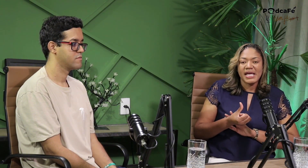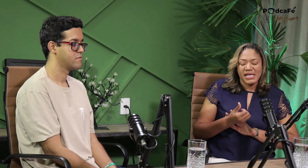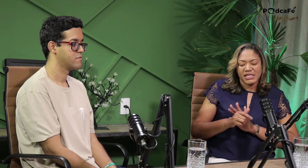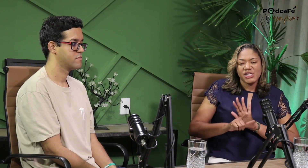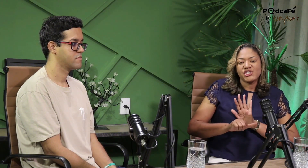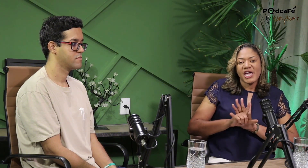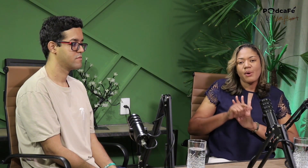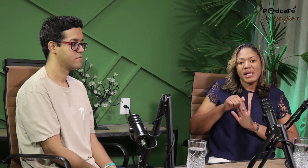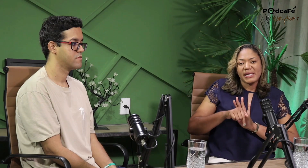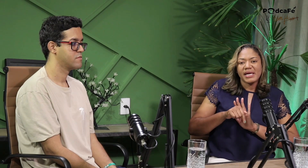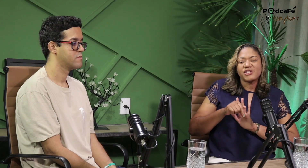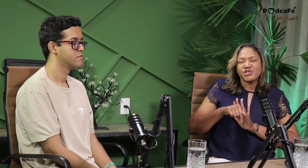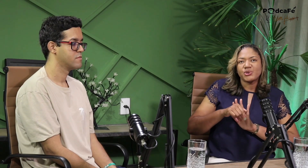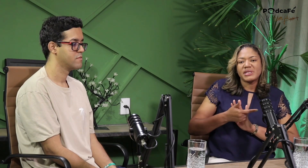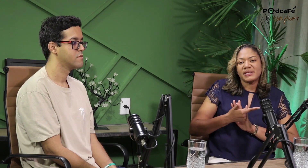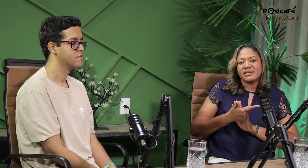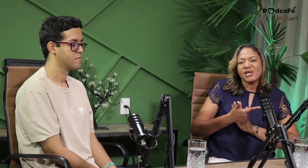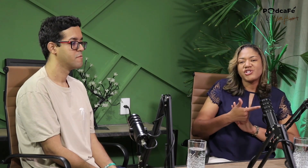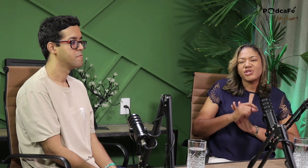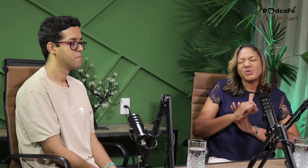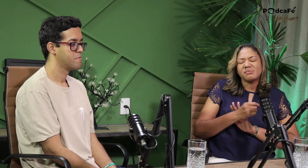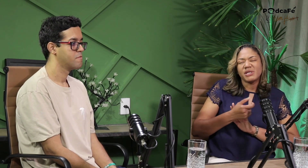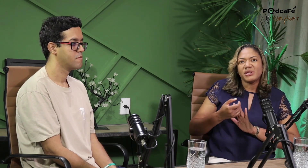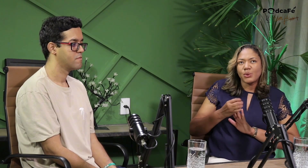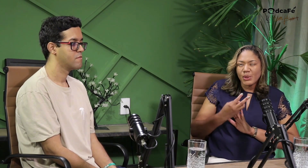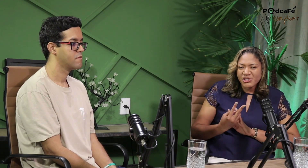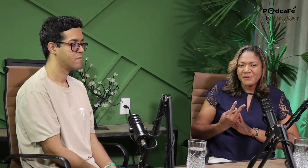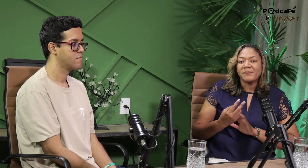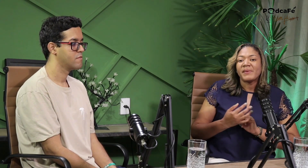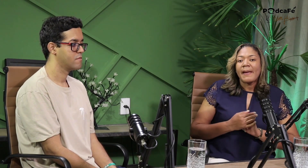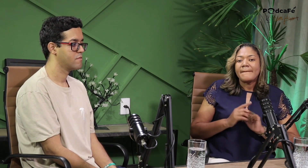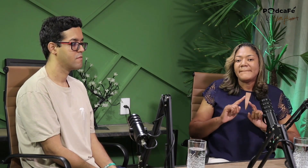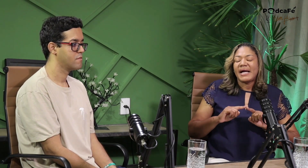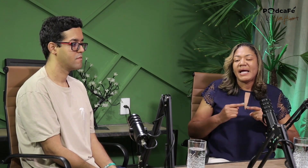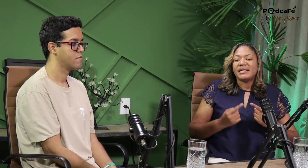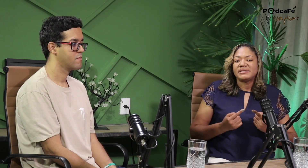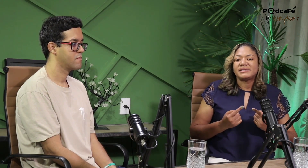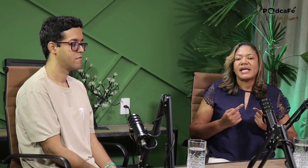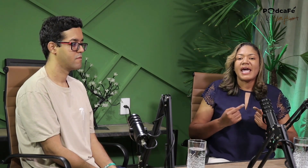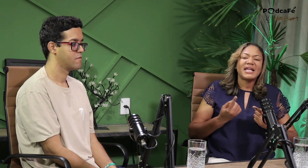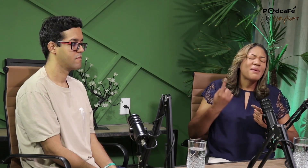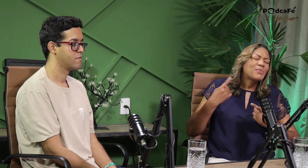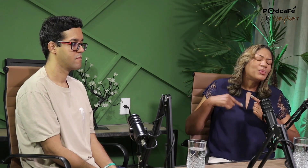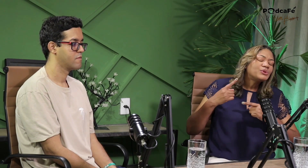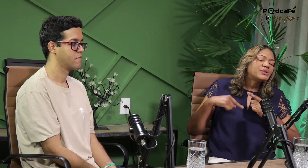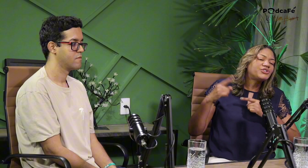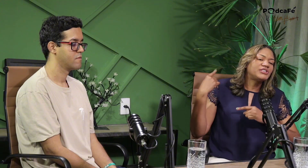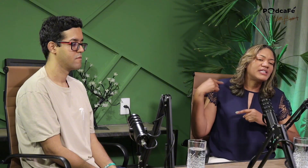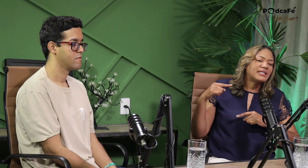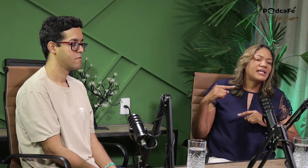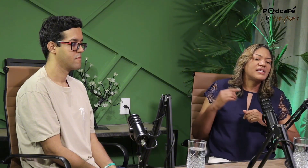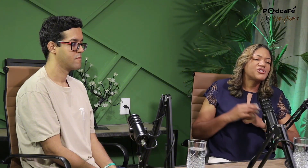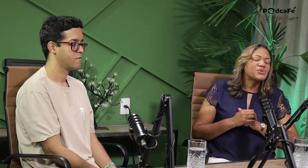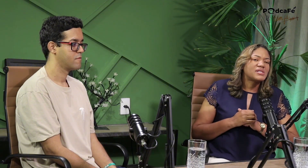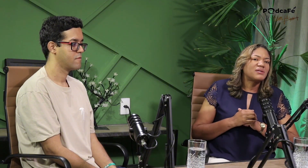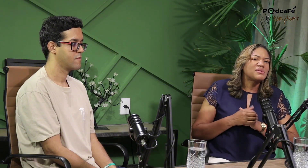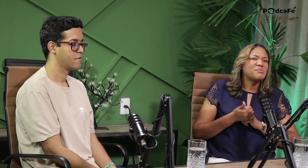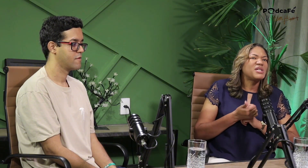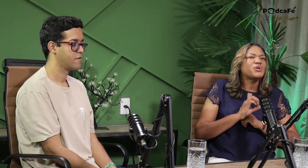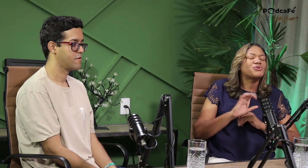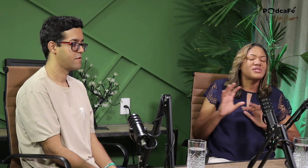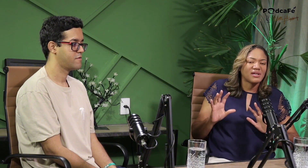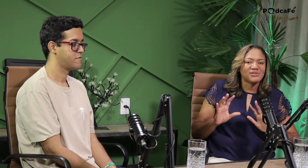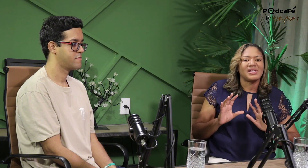10.436, que já é uma lei instituída desde 2002, mas ela é muito antiga, né, desde os